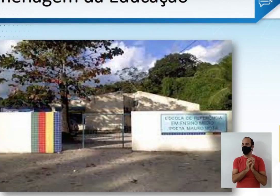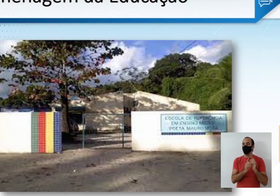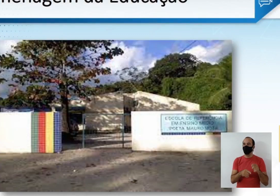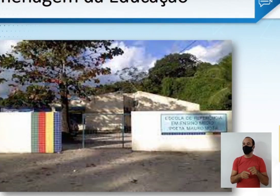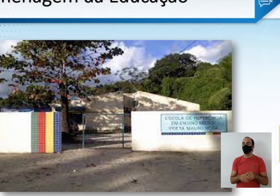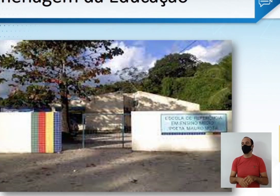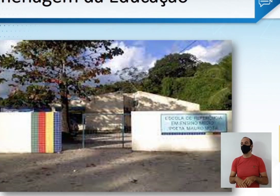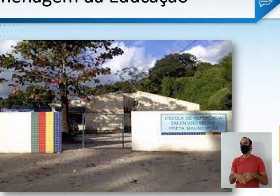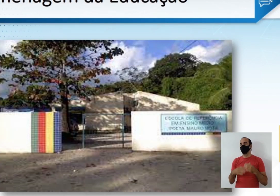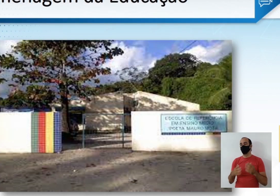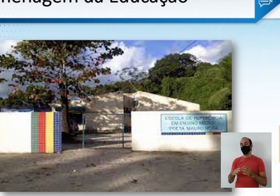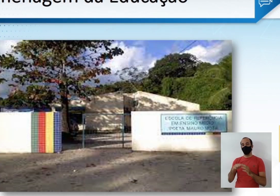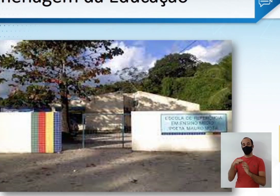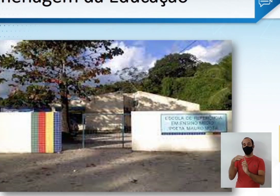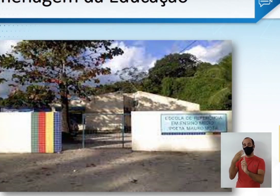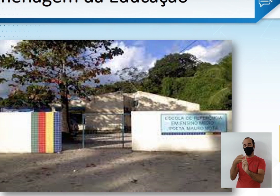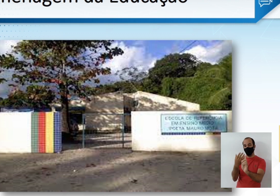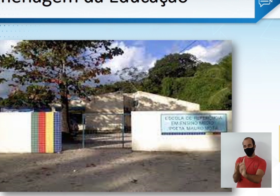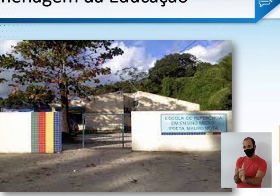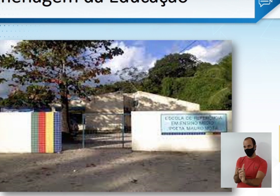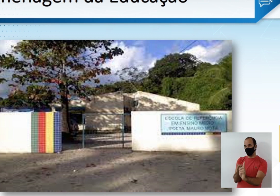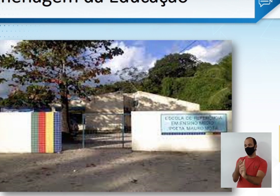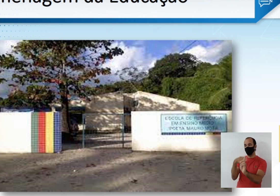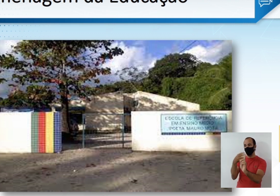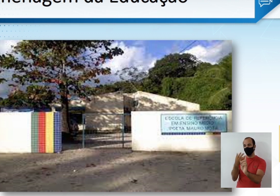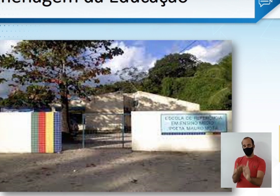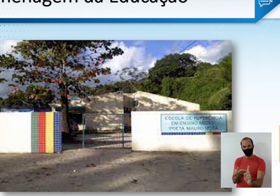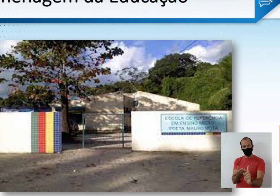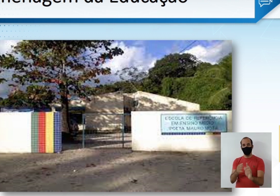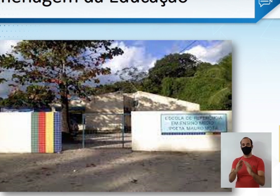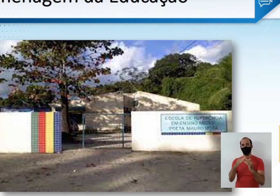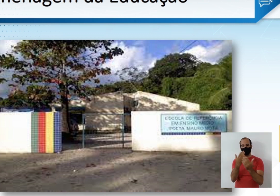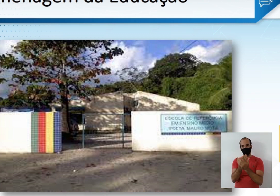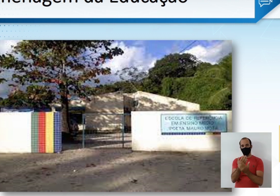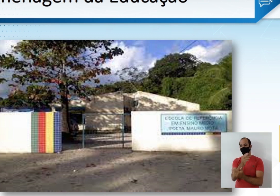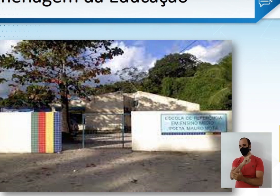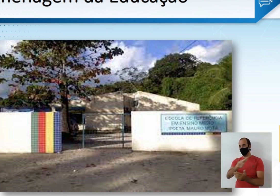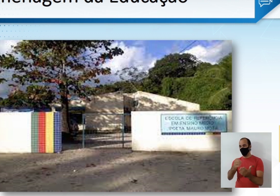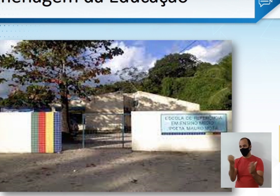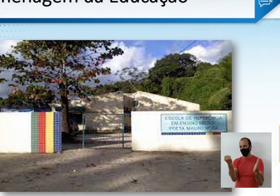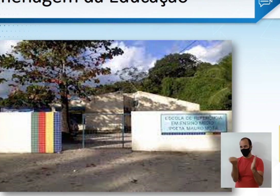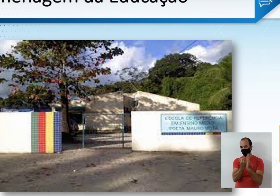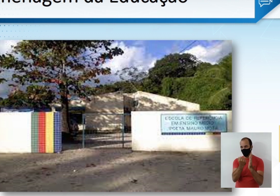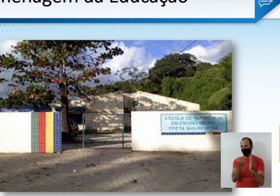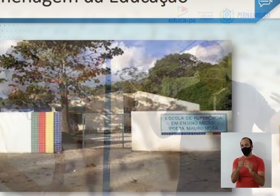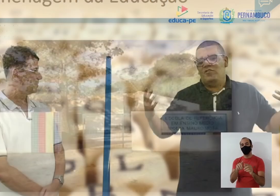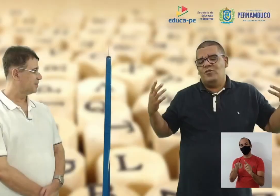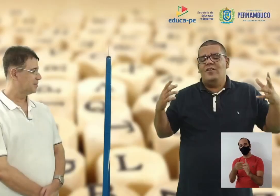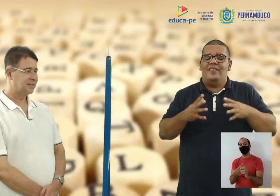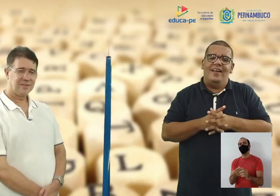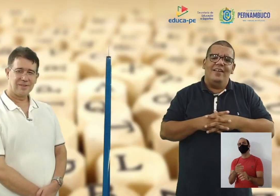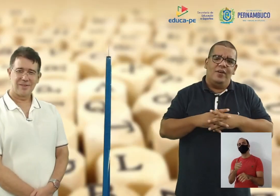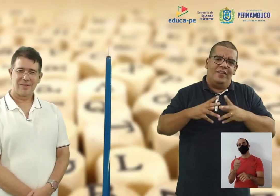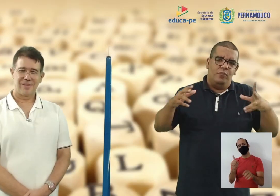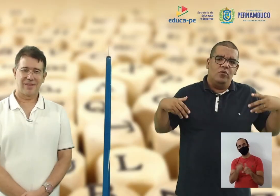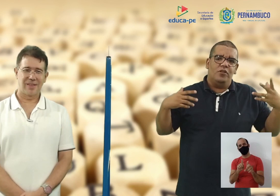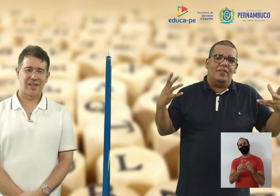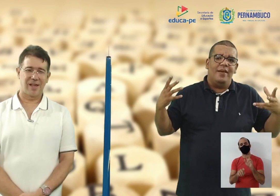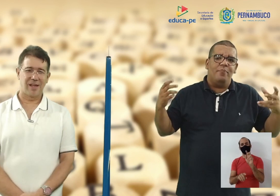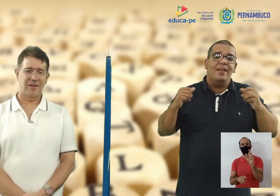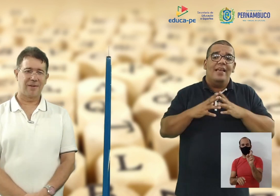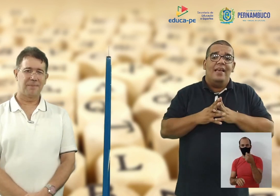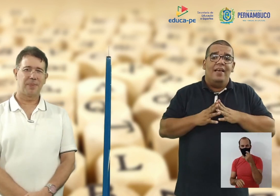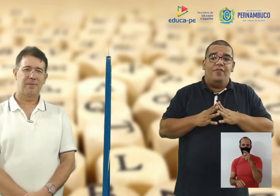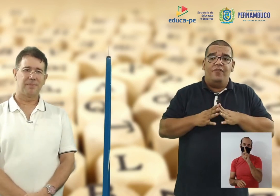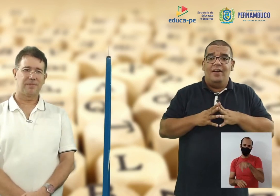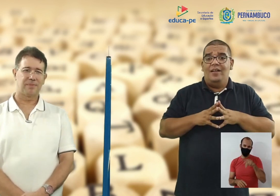uma homenagem a ele, uma escola, né? Como nós tínhamos comentado, professor Robson, o Mauro Mota, né? Ele foi professor, né? Durante muito